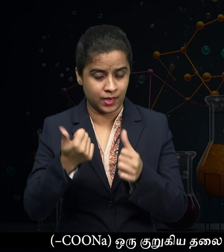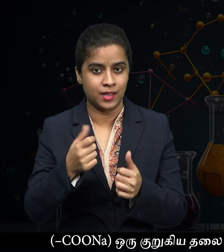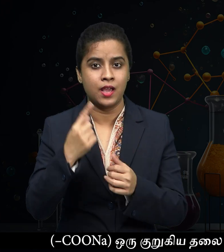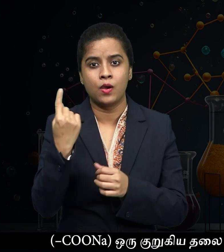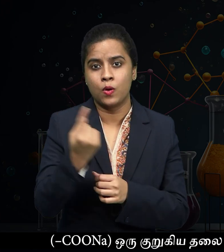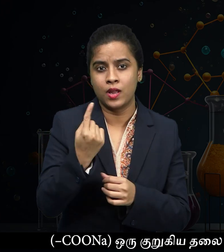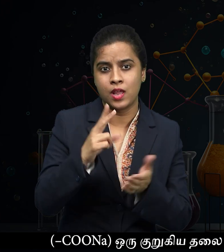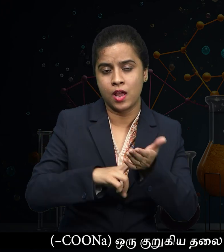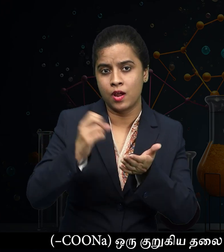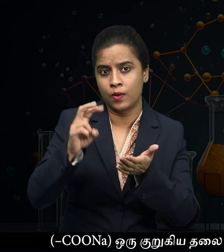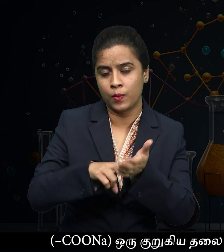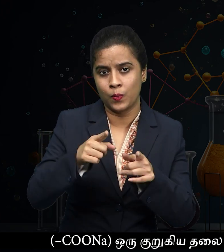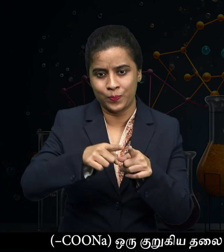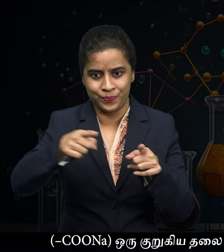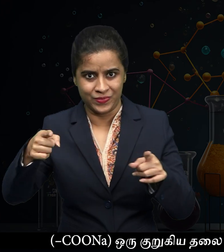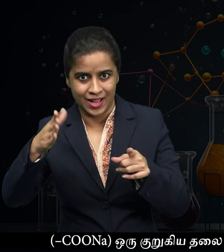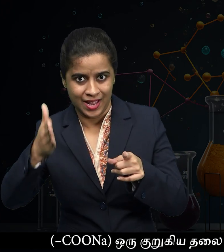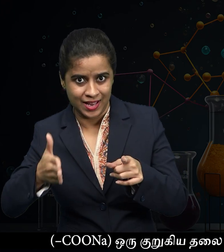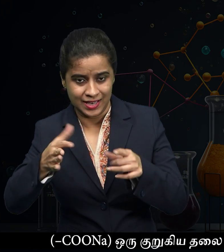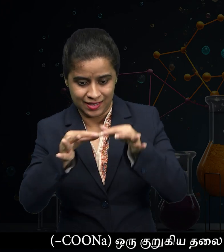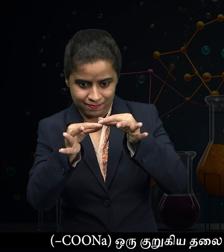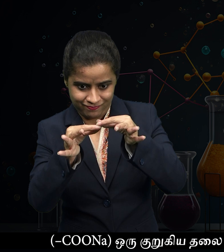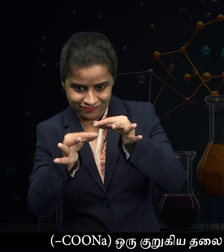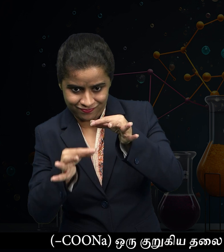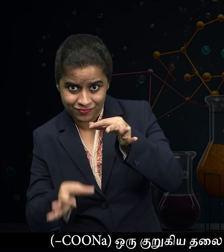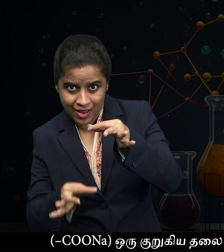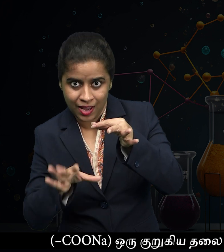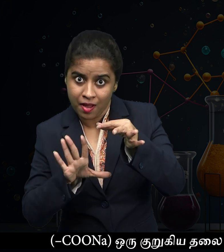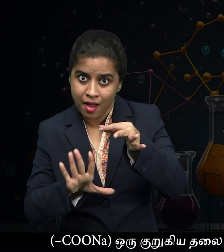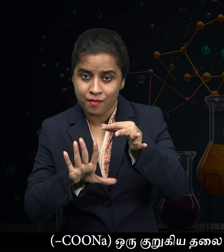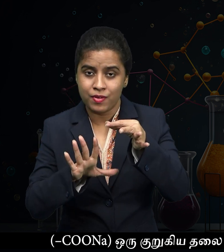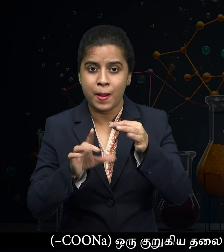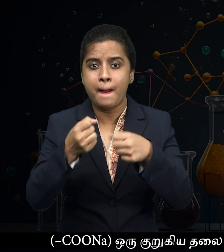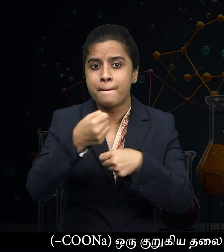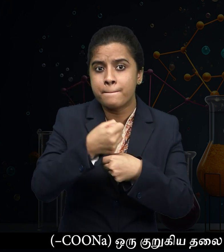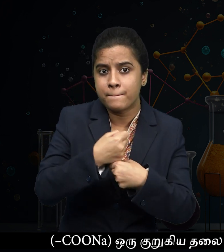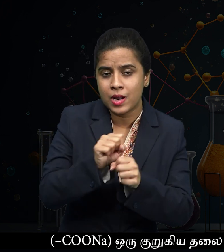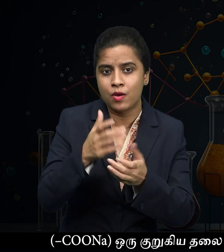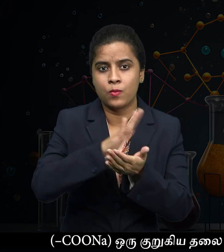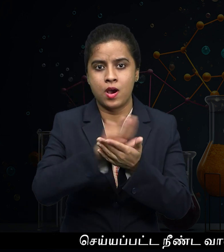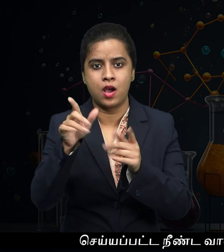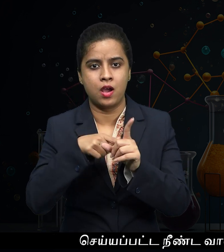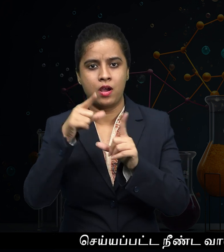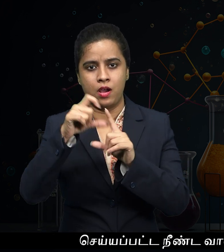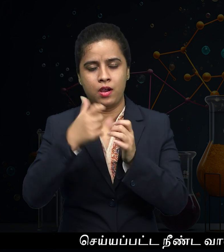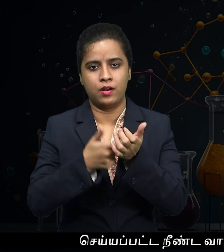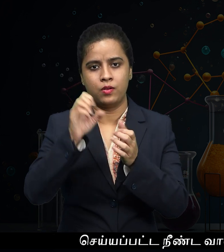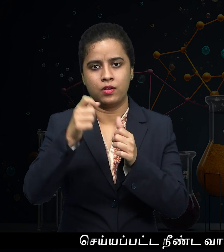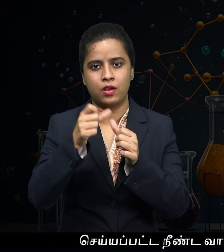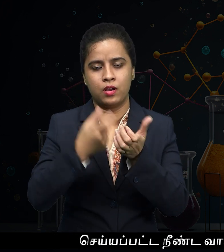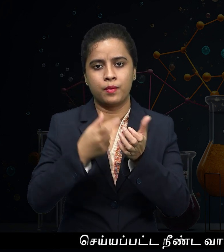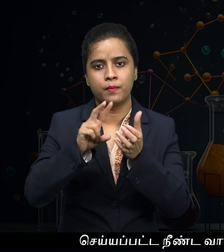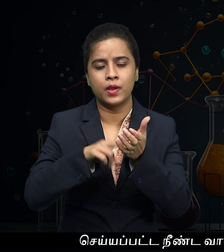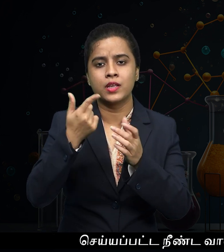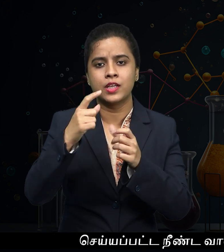அதாவது COONA ஒரு குறுகிய தலை மற்றும் ஹைட்ரோகார்பன் சங்கிலியால் செய்யப்பட்ட நீண்ட